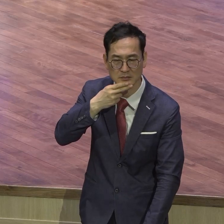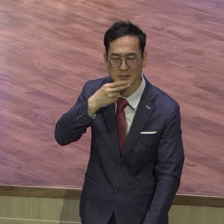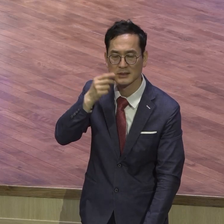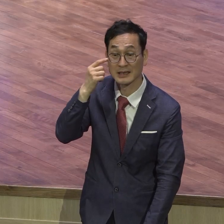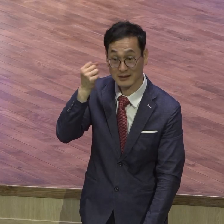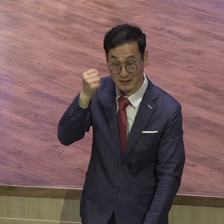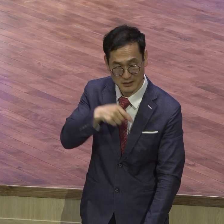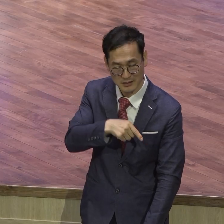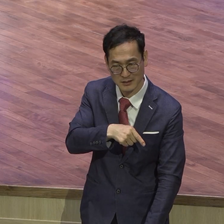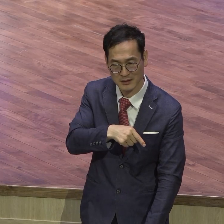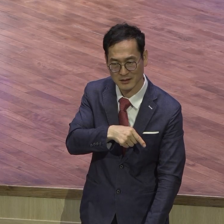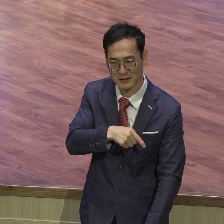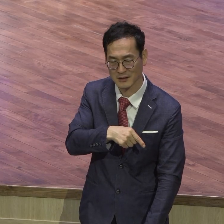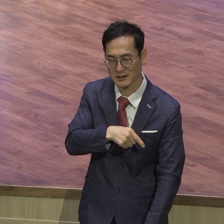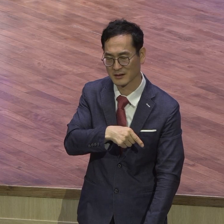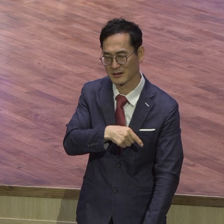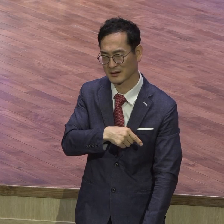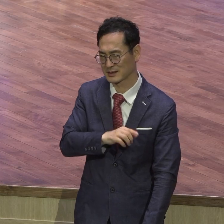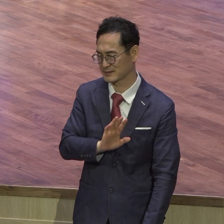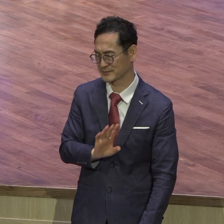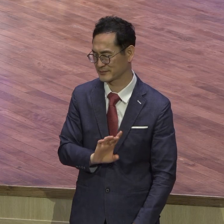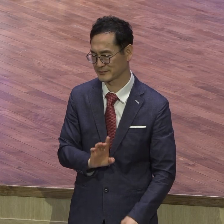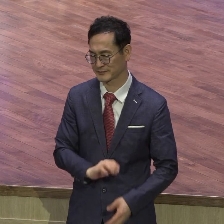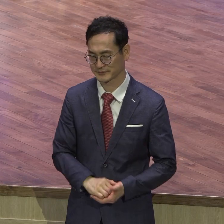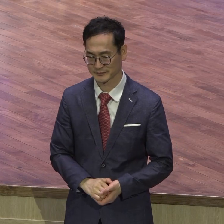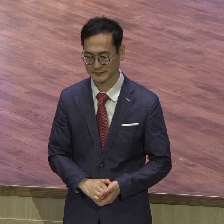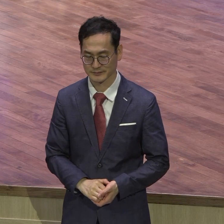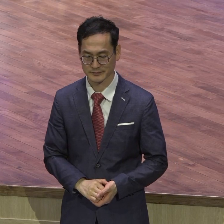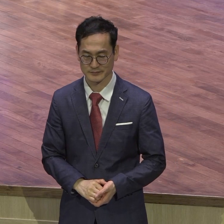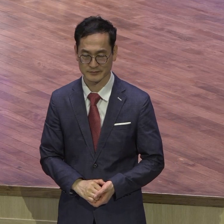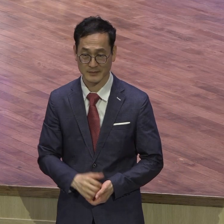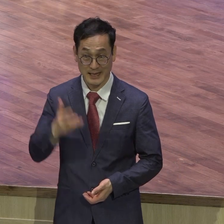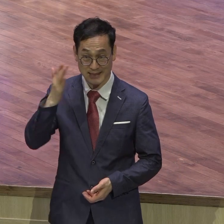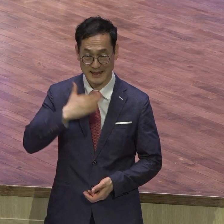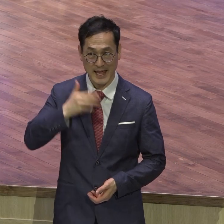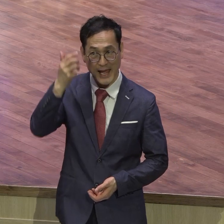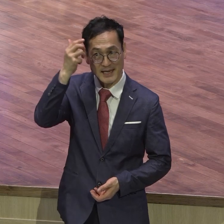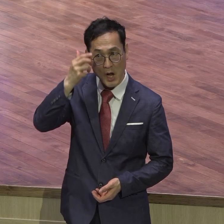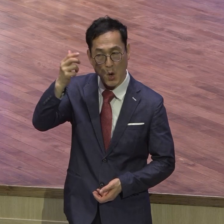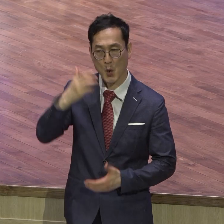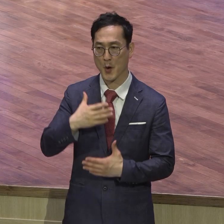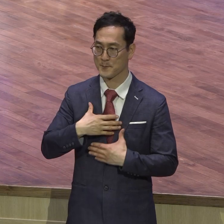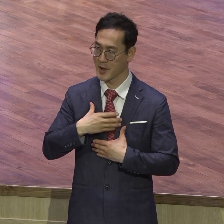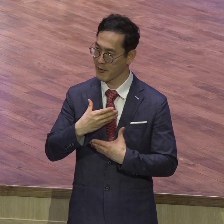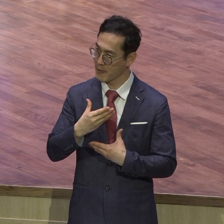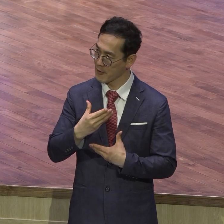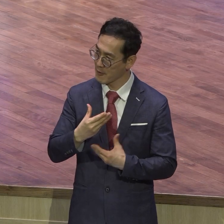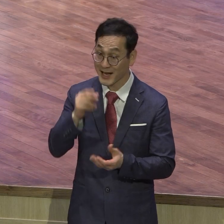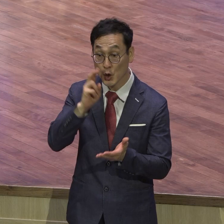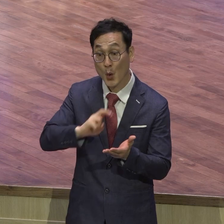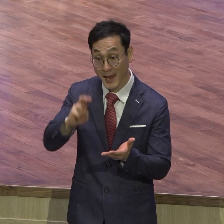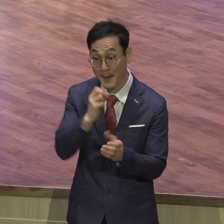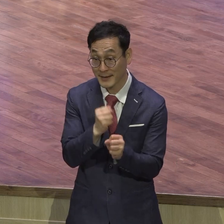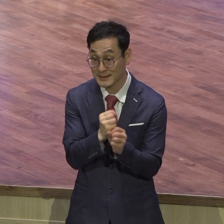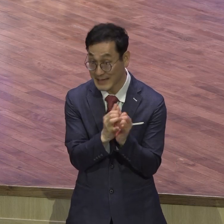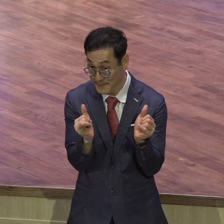내 영혼 평안의 찬양을 작곡한 작사한 그